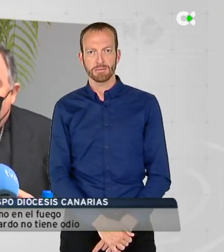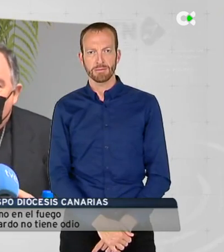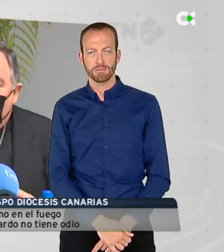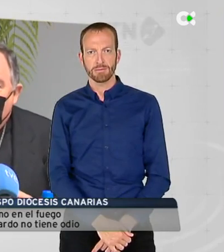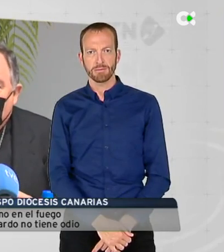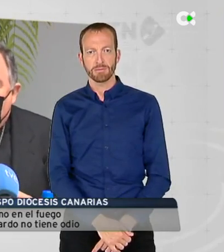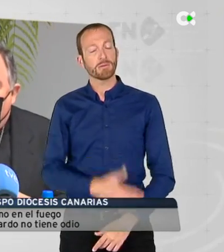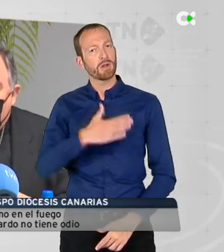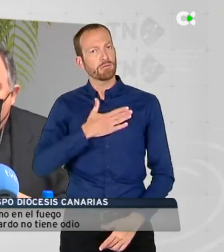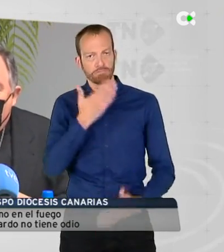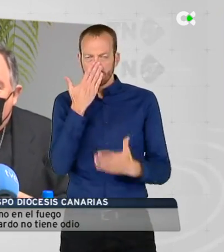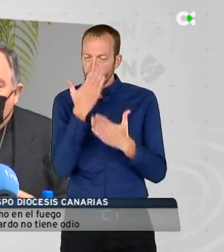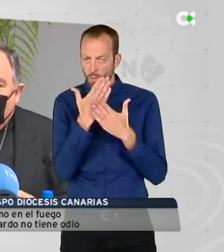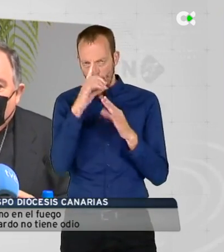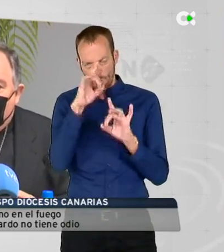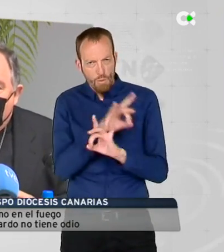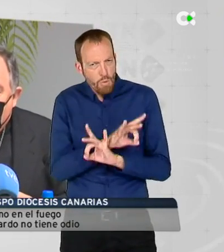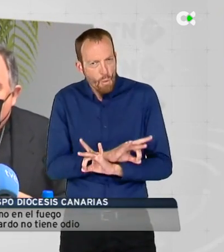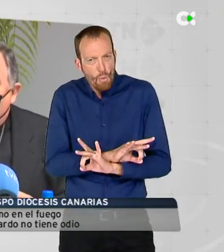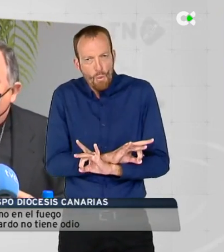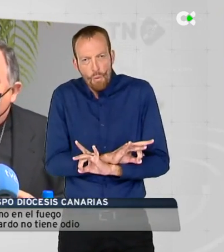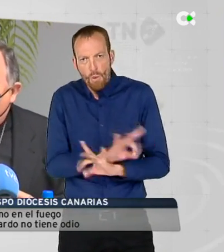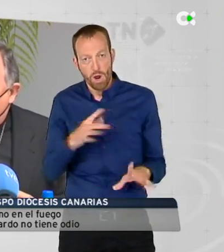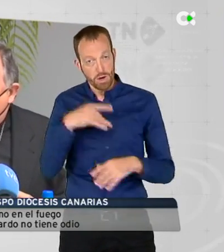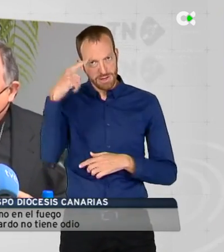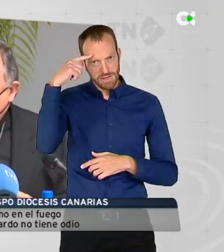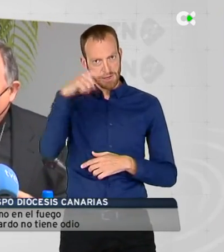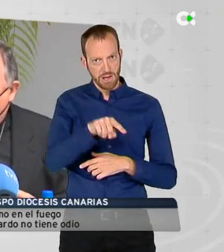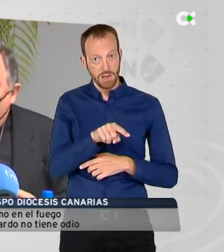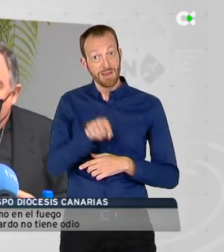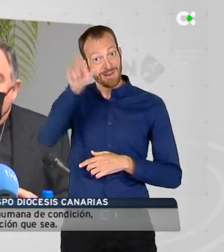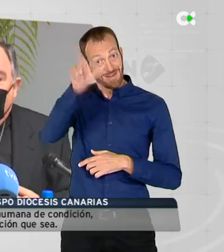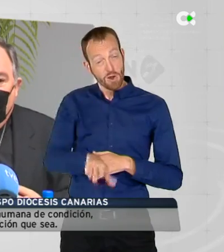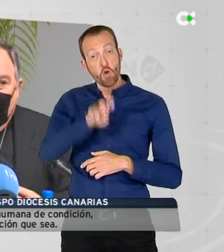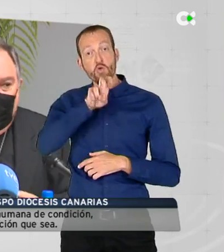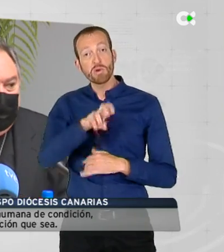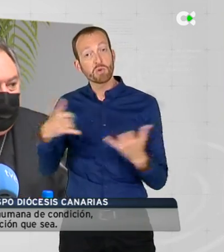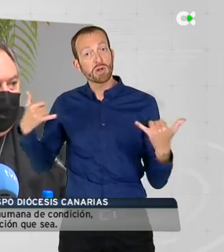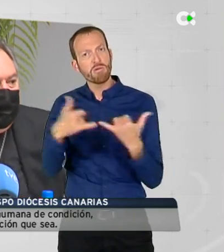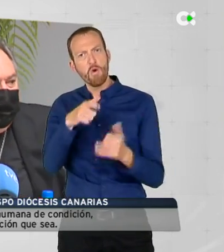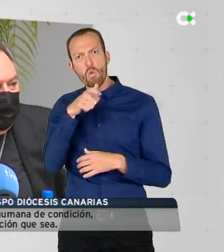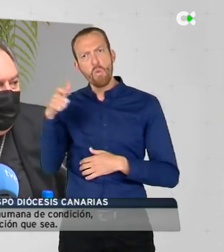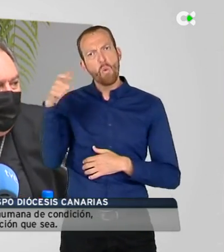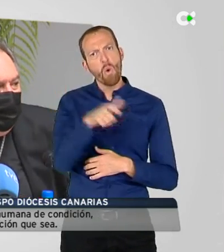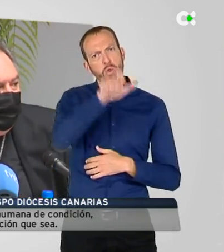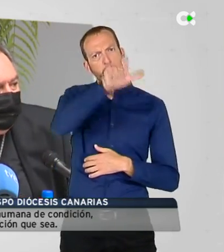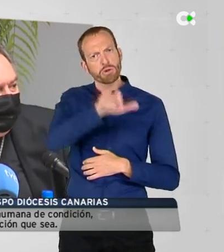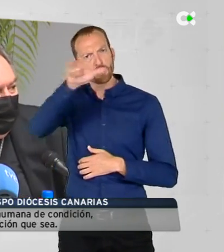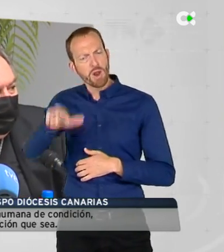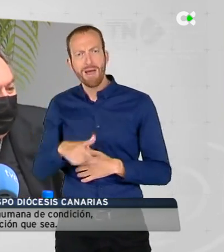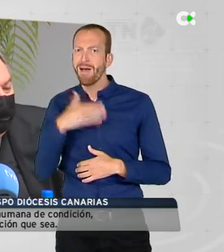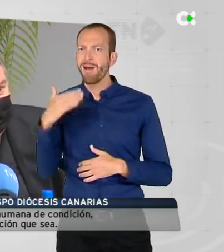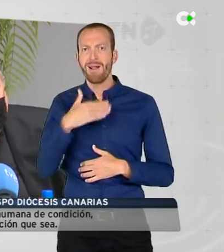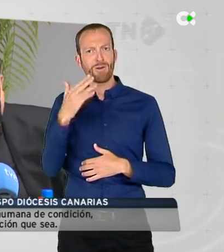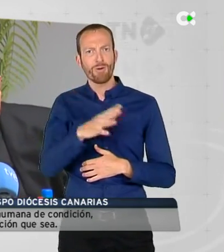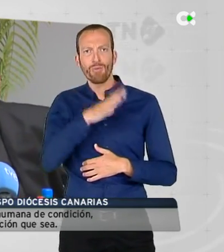Pongo mi mano en el fuego de que don Bernardo no tiene odio a ninguna persona humana de